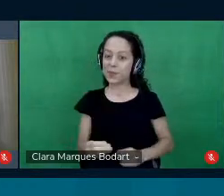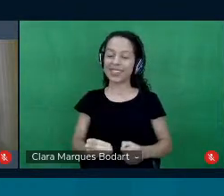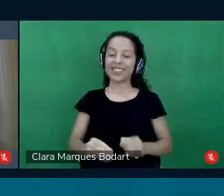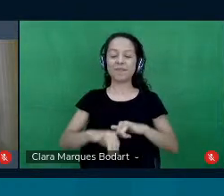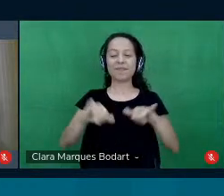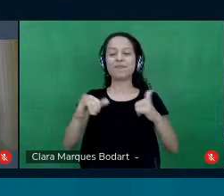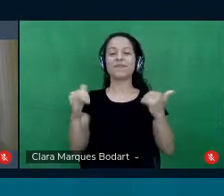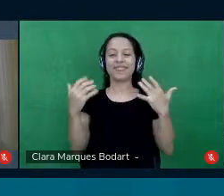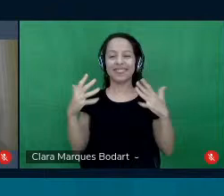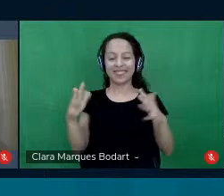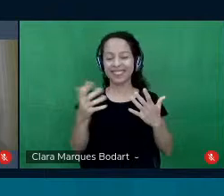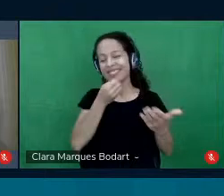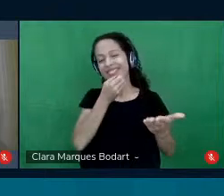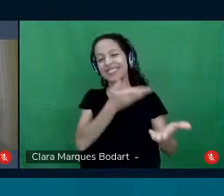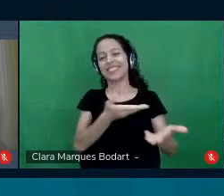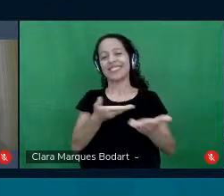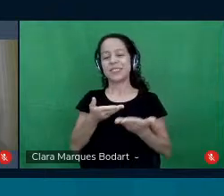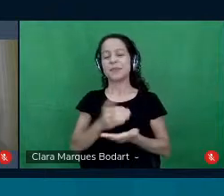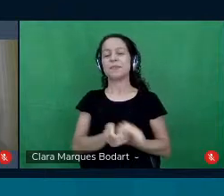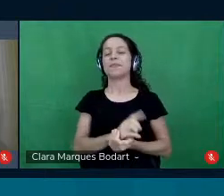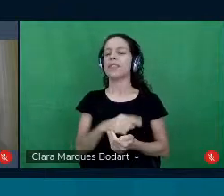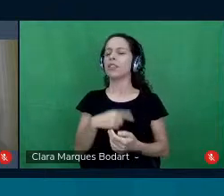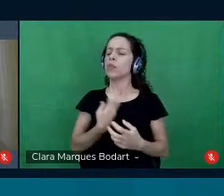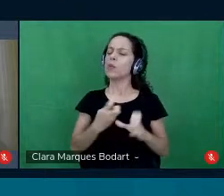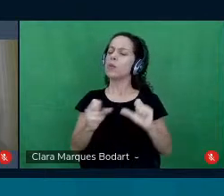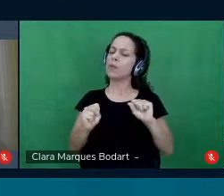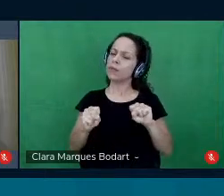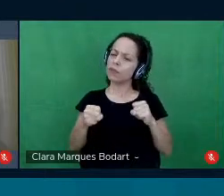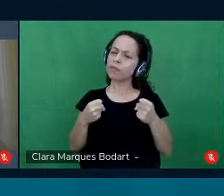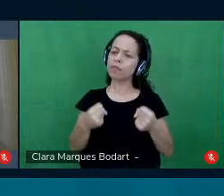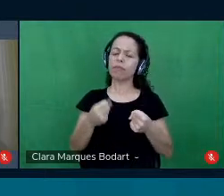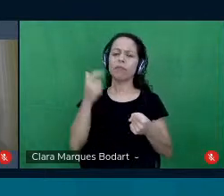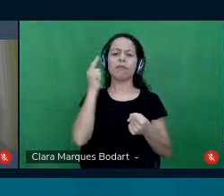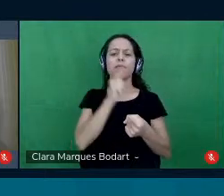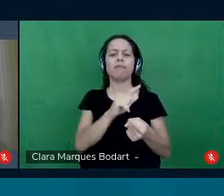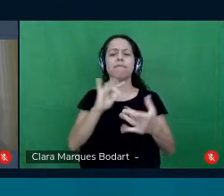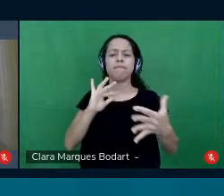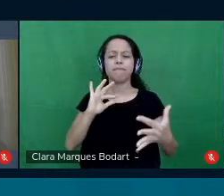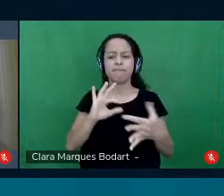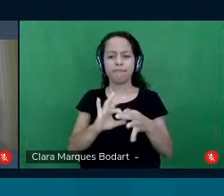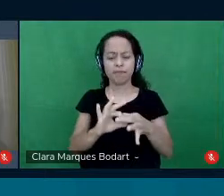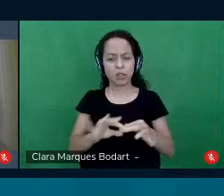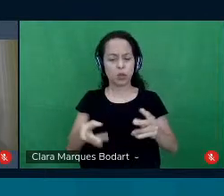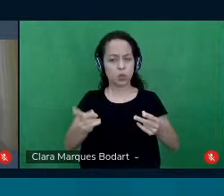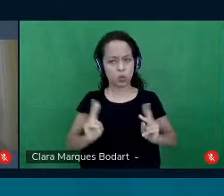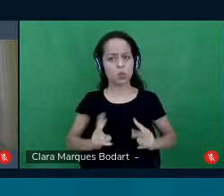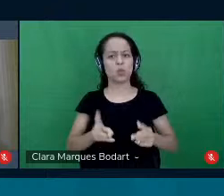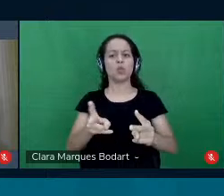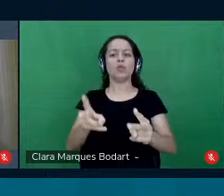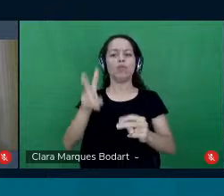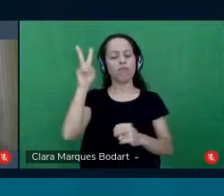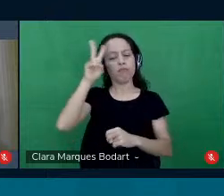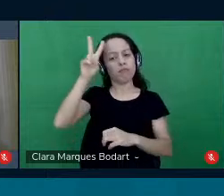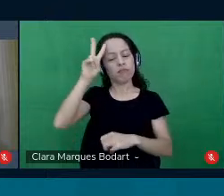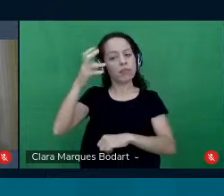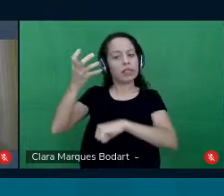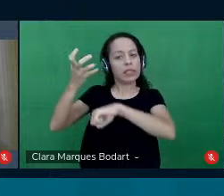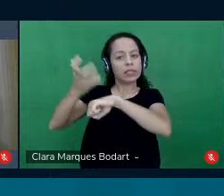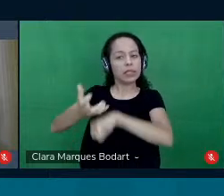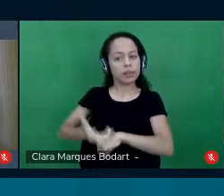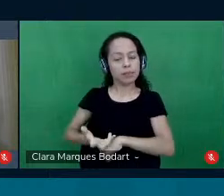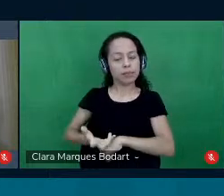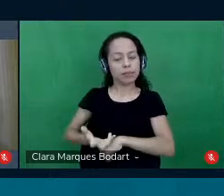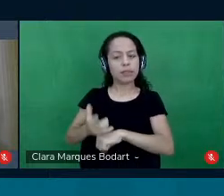um esforço muito grande para manter as nossas ações interconectadas, desde a concepção das disciplinas, passando